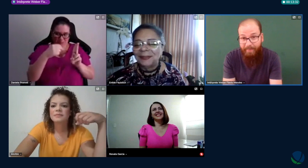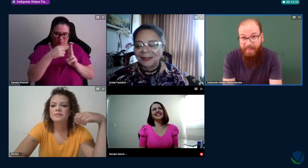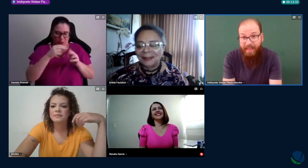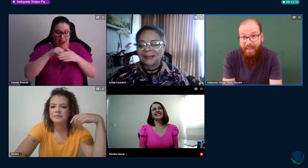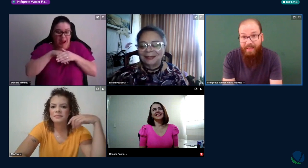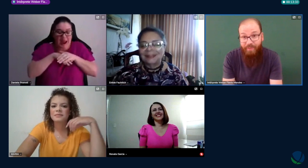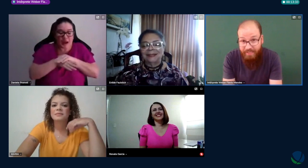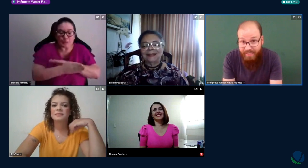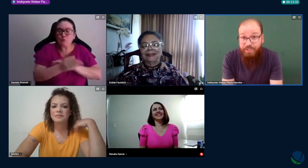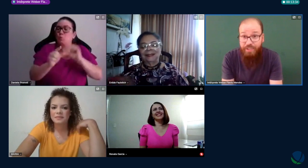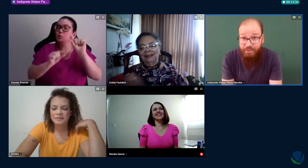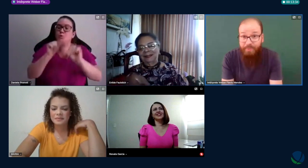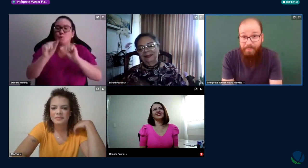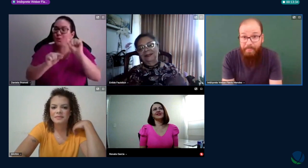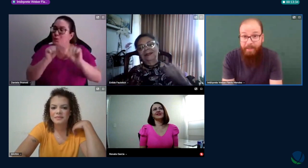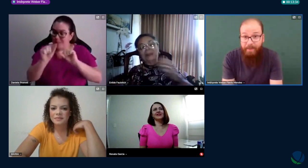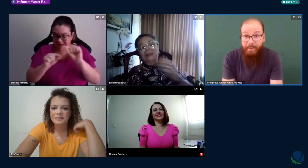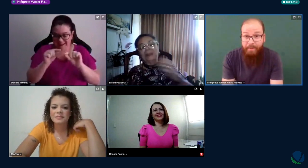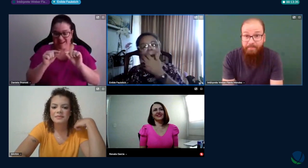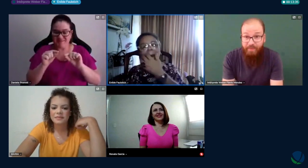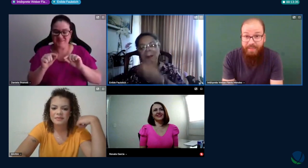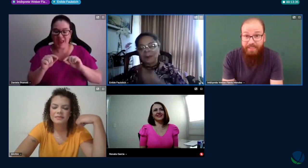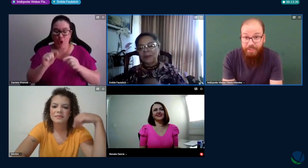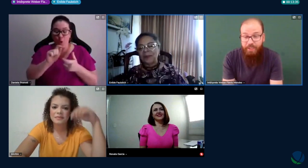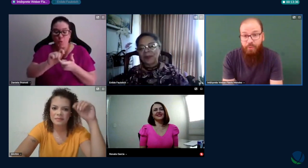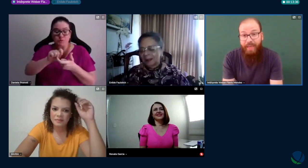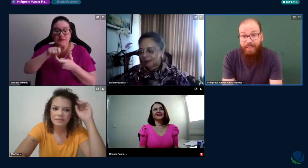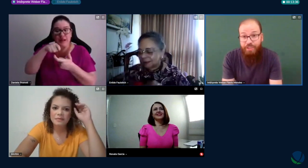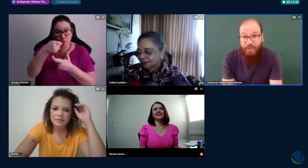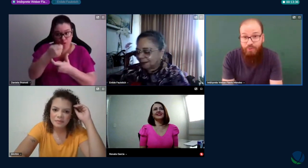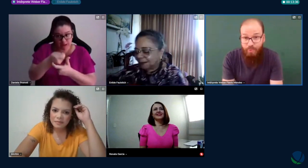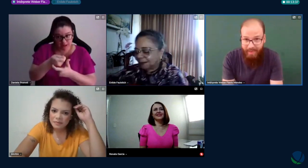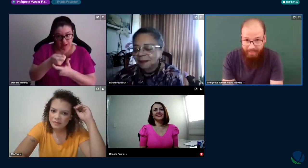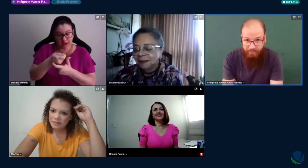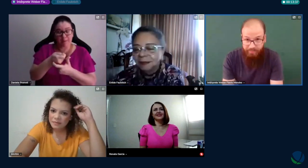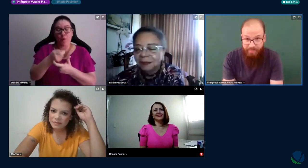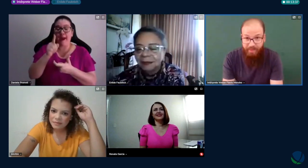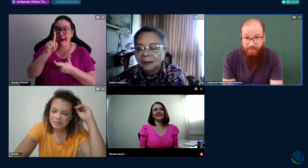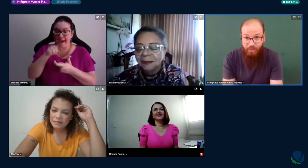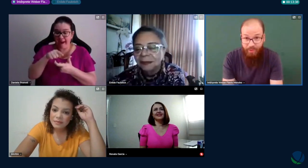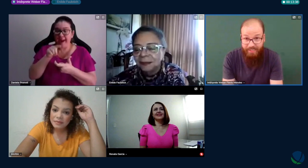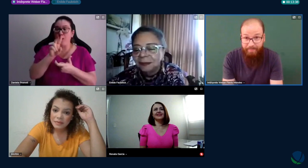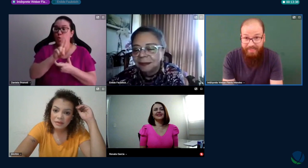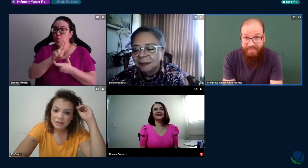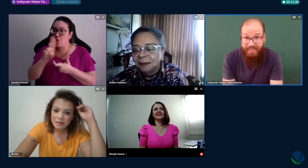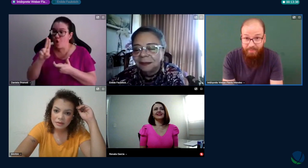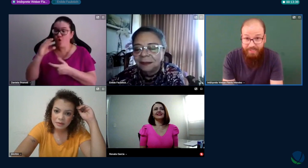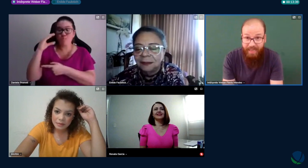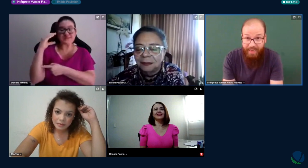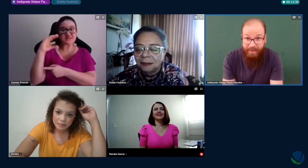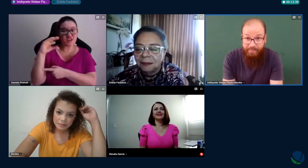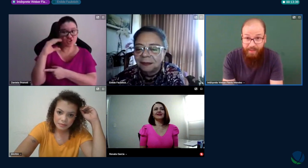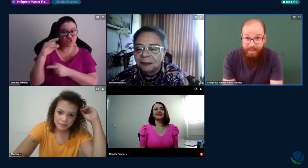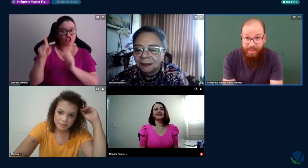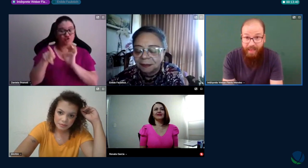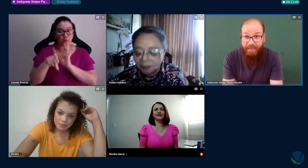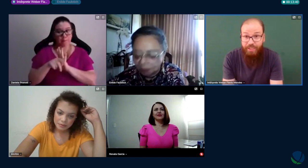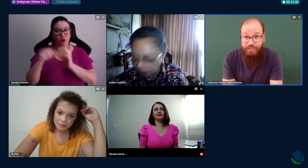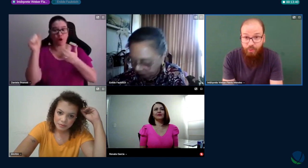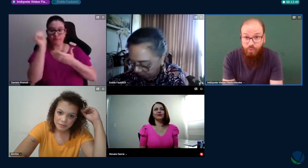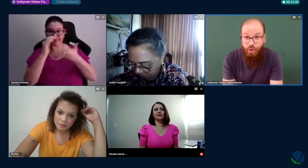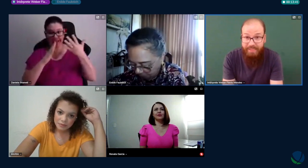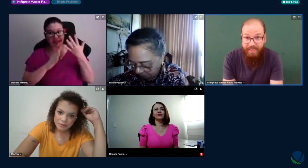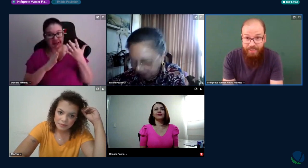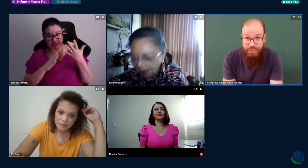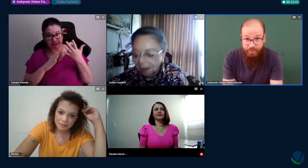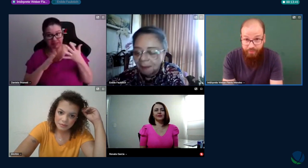explicação dela, faz sentido. Faz sentido. O que que a gente está acostumado, nós que pesquisamos na área? A